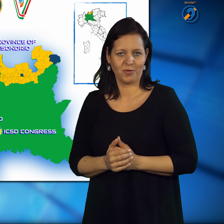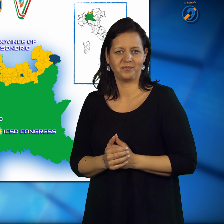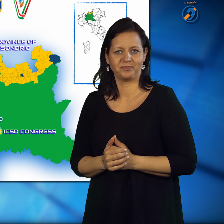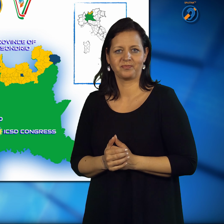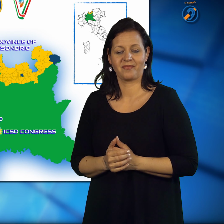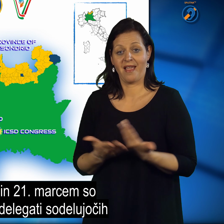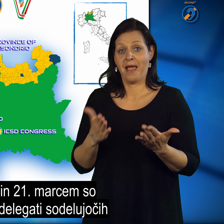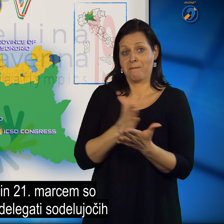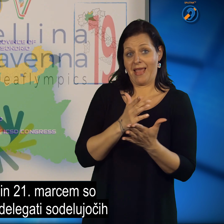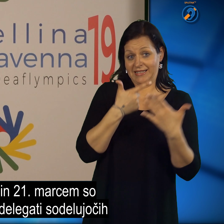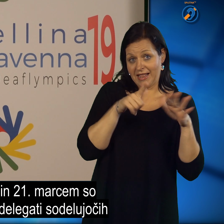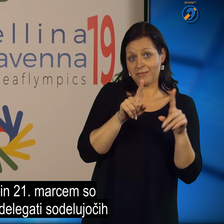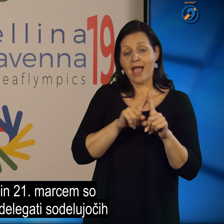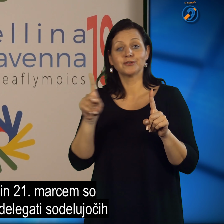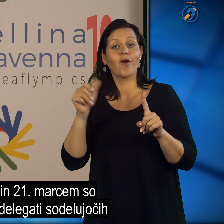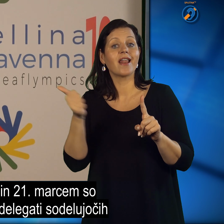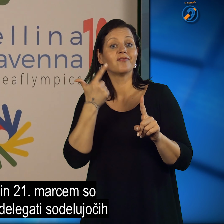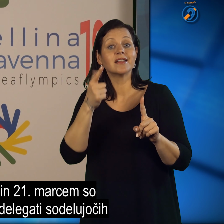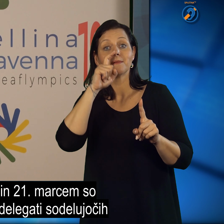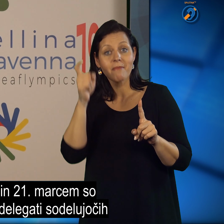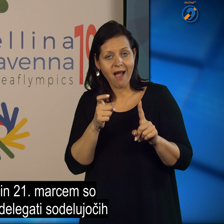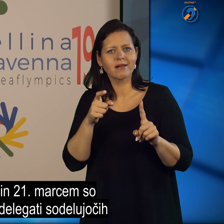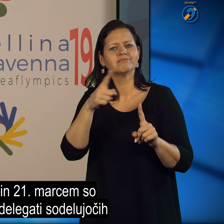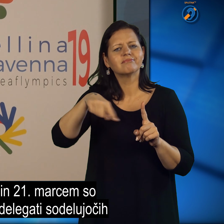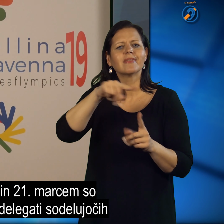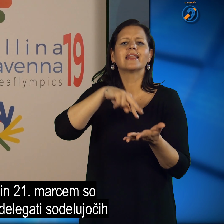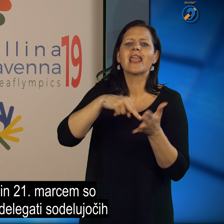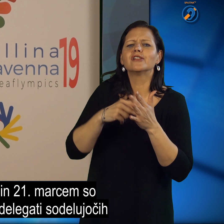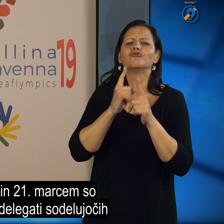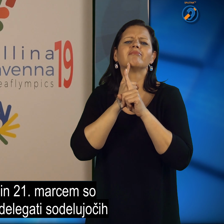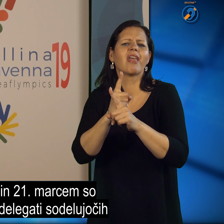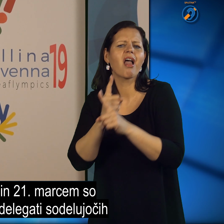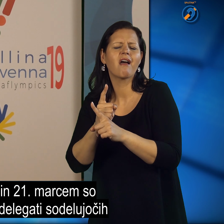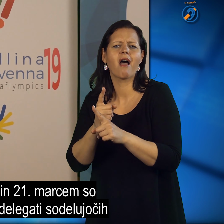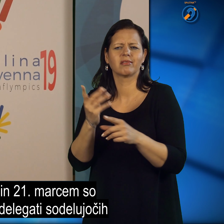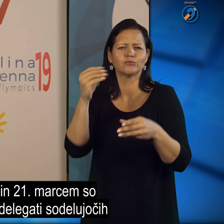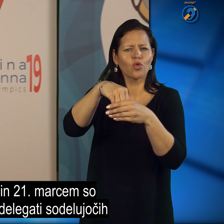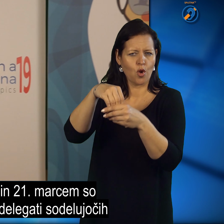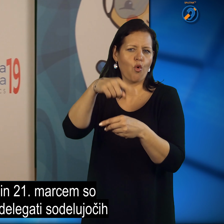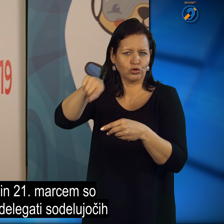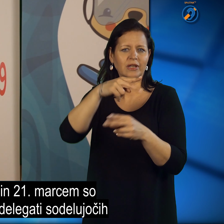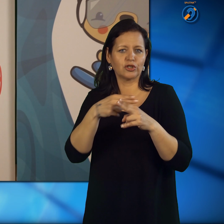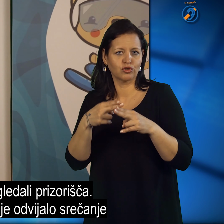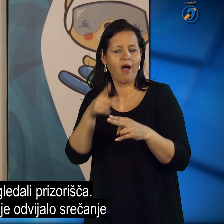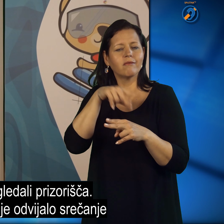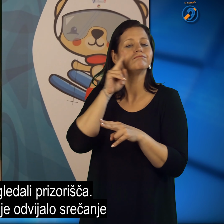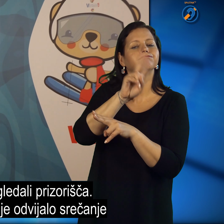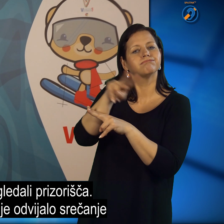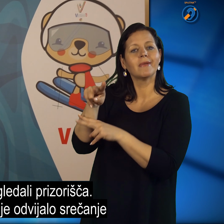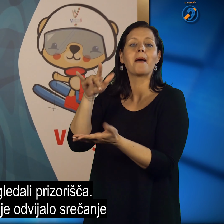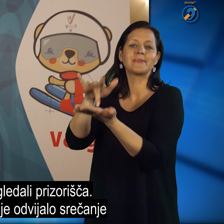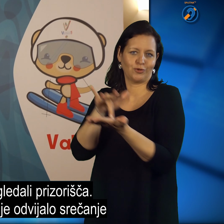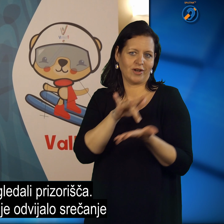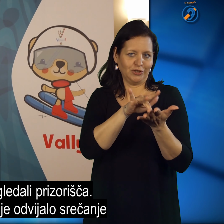Milanu. Med 17. in 21. marcem so si tehnični delegati sodelujočih držav